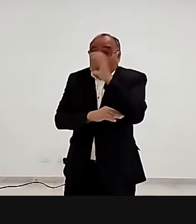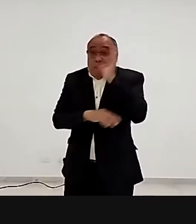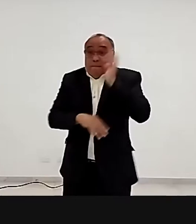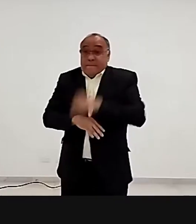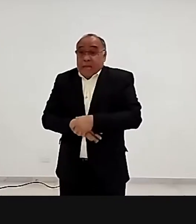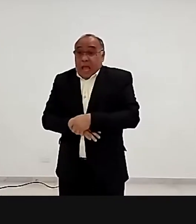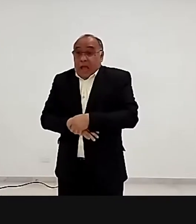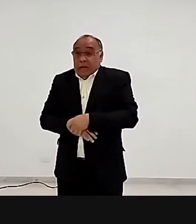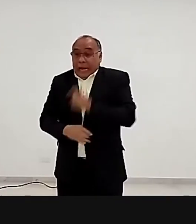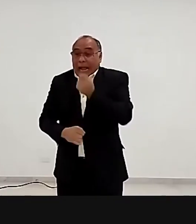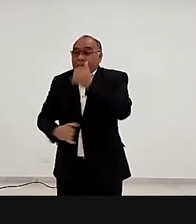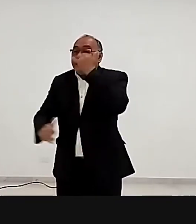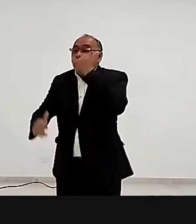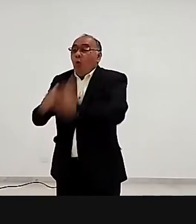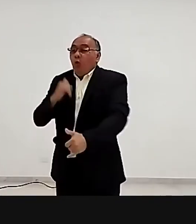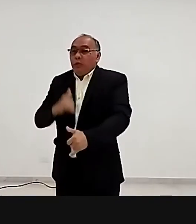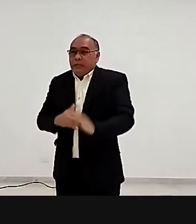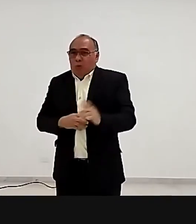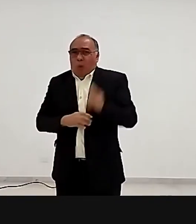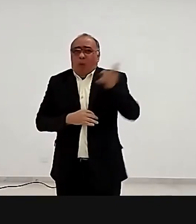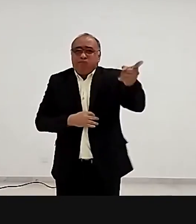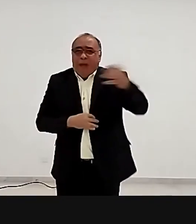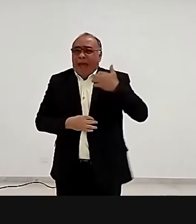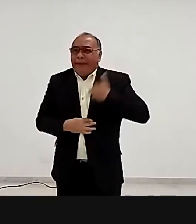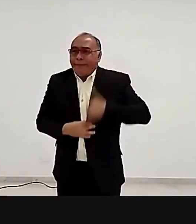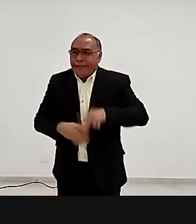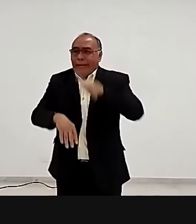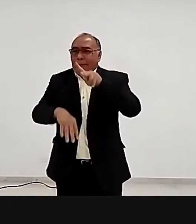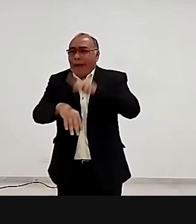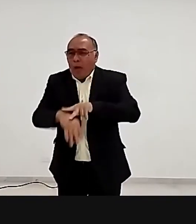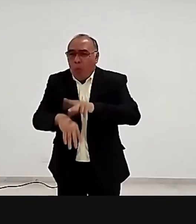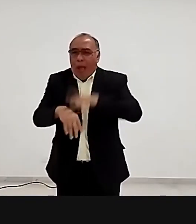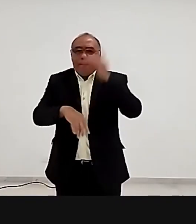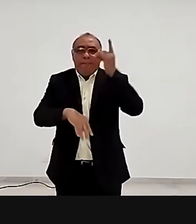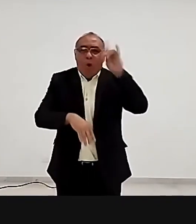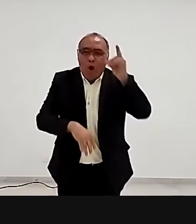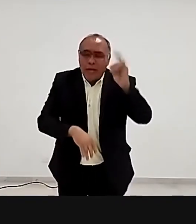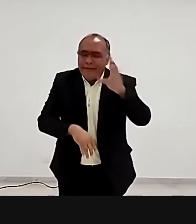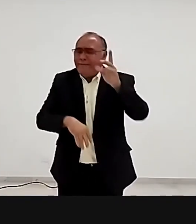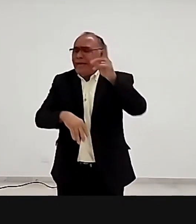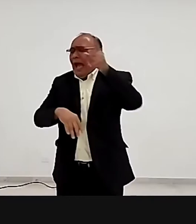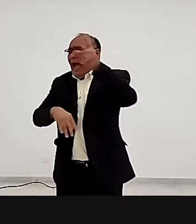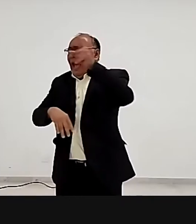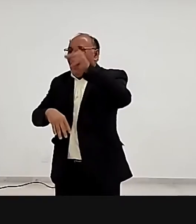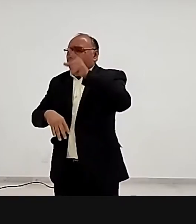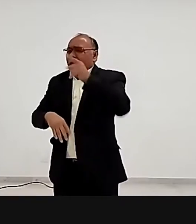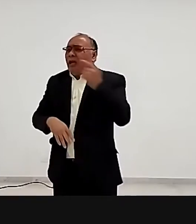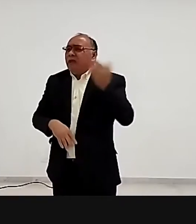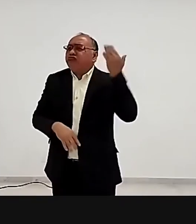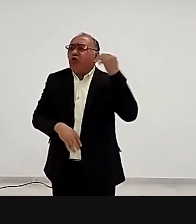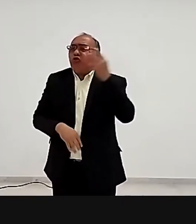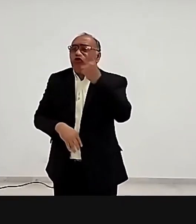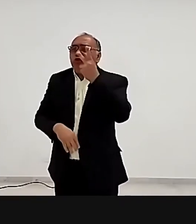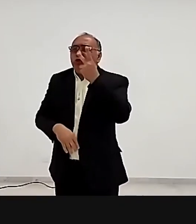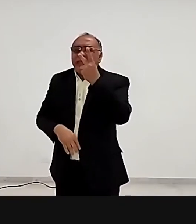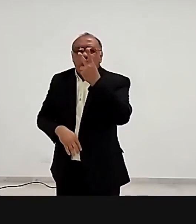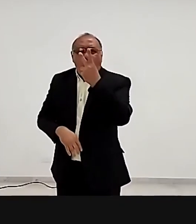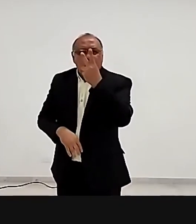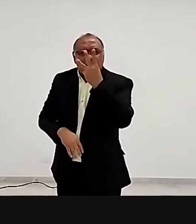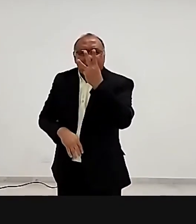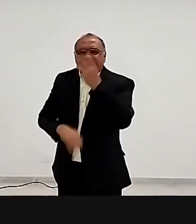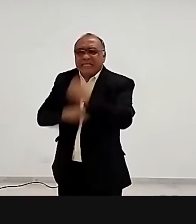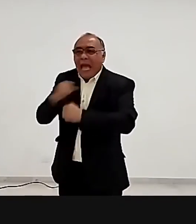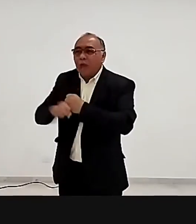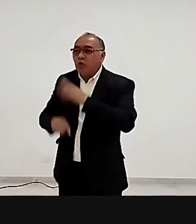los documentos respectivos sobre la situación de refugian sordas países como argentina paraguay bolivia